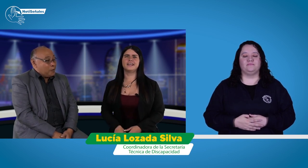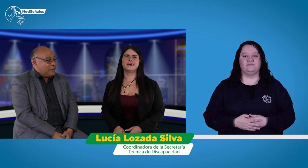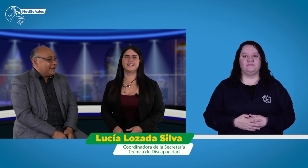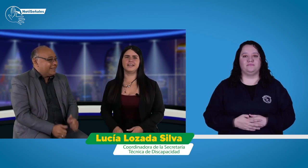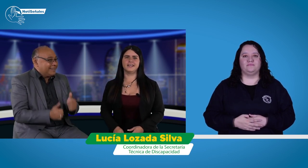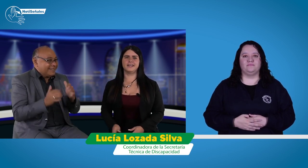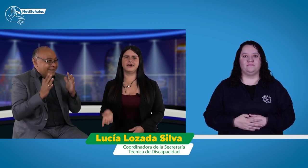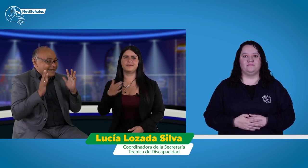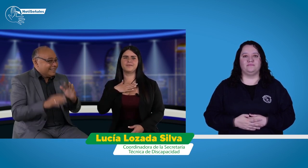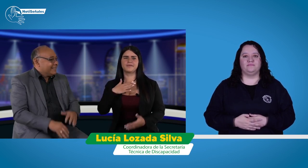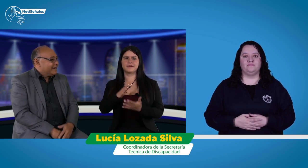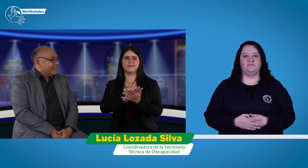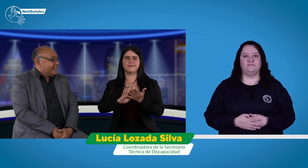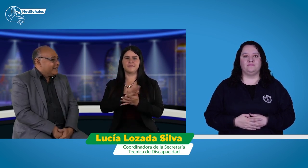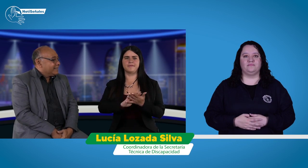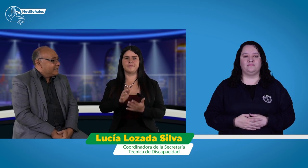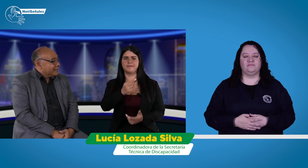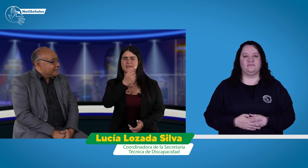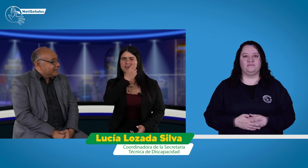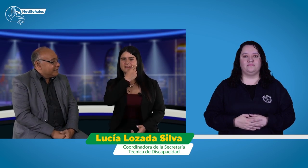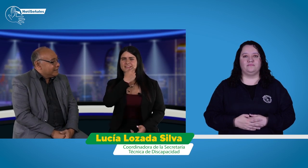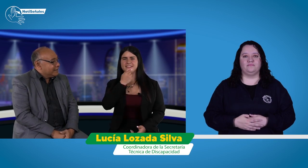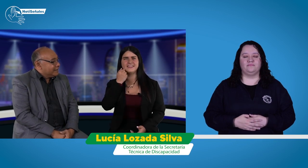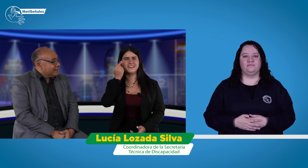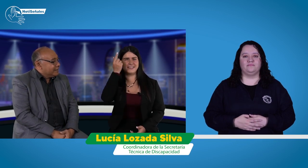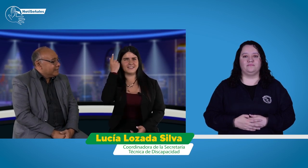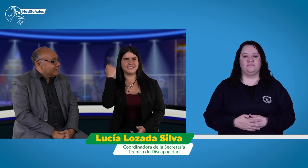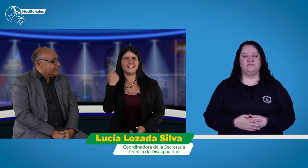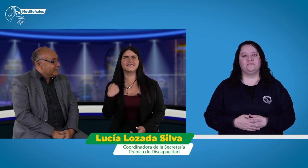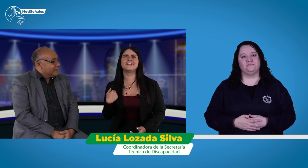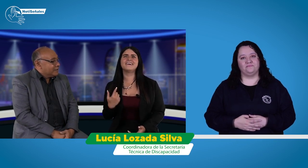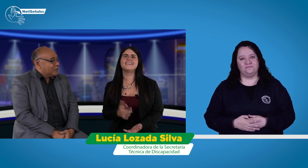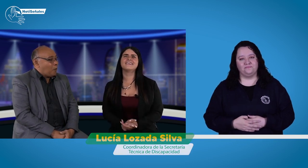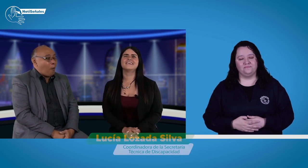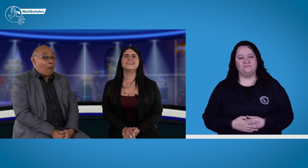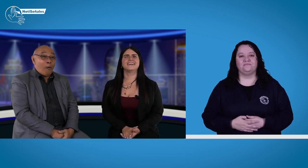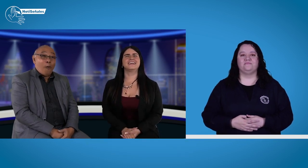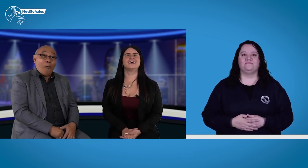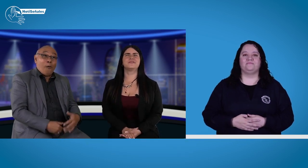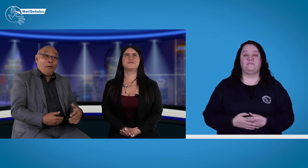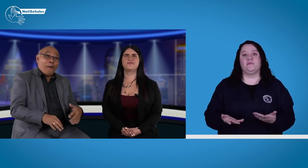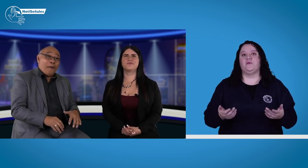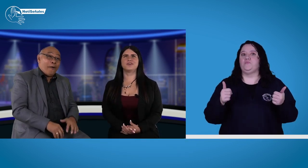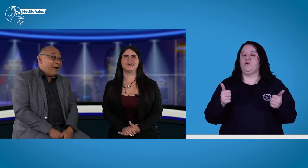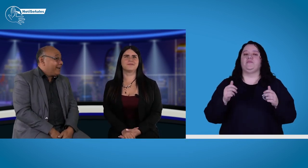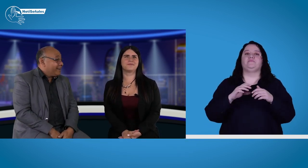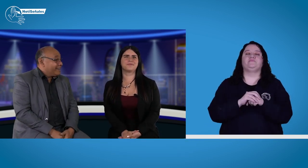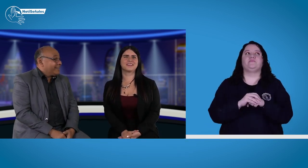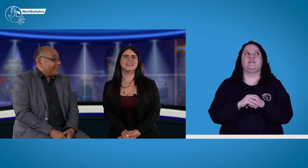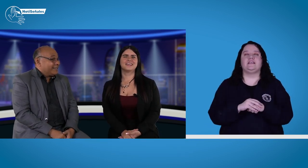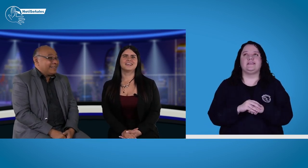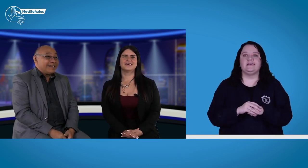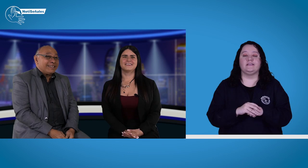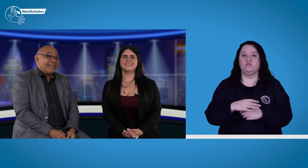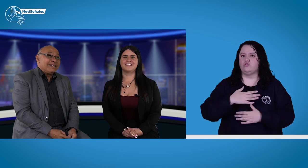Uy, bravo. Uy, Mi diseño es esta. Oh. Bueno,